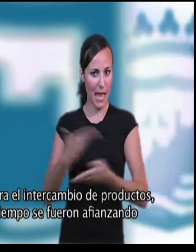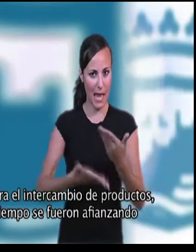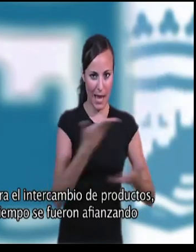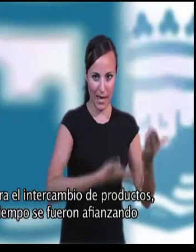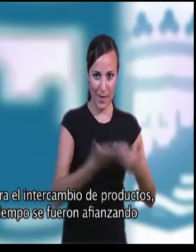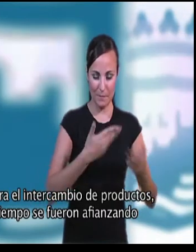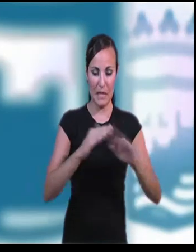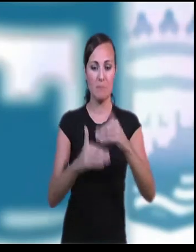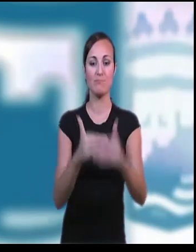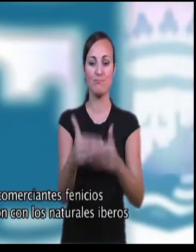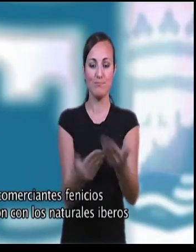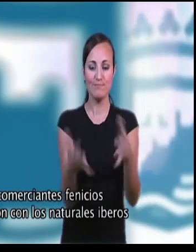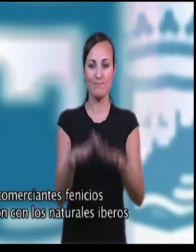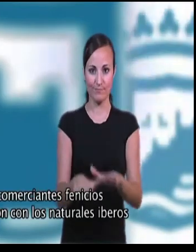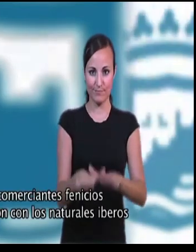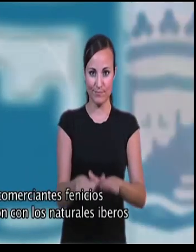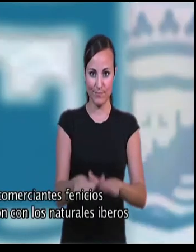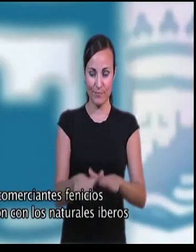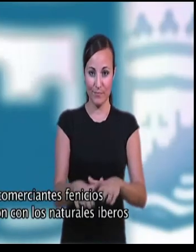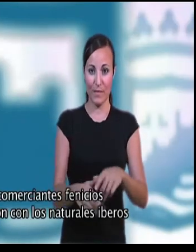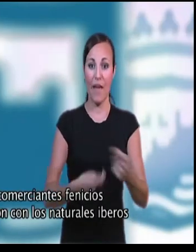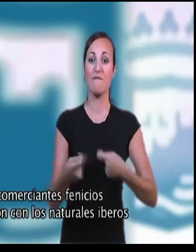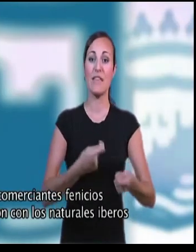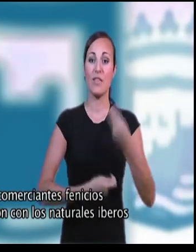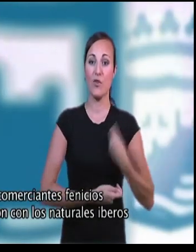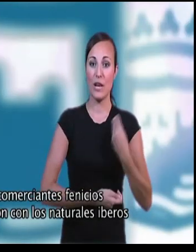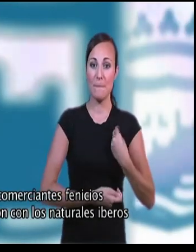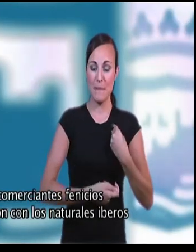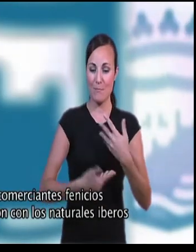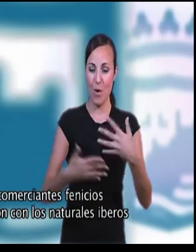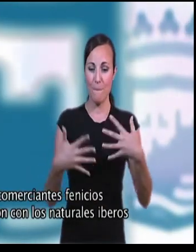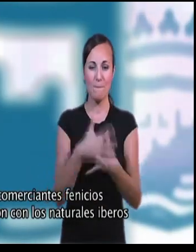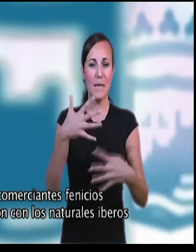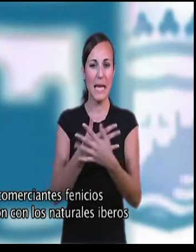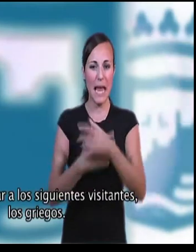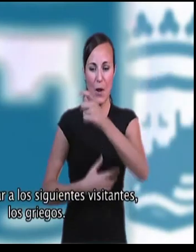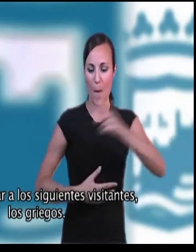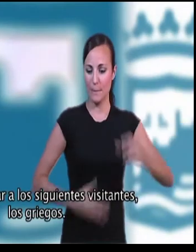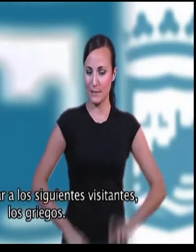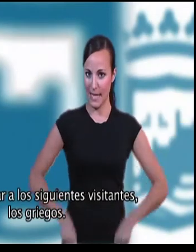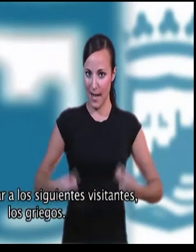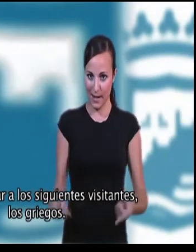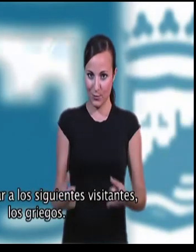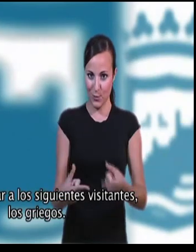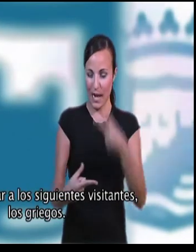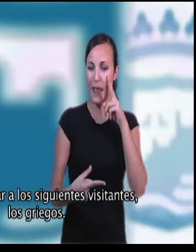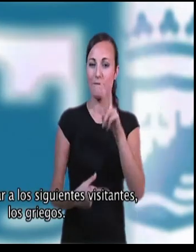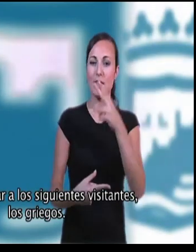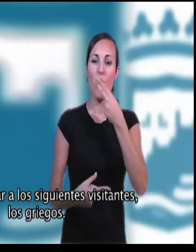fueron afianzando. Estos comerciantes fenicios se fundieron con los naturales íberos y vieron llegar a los siguientes visitantes,